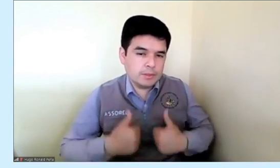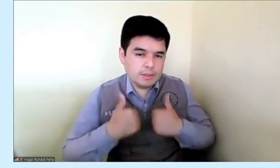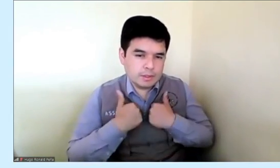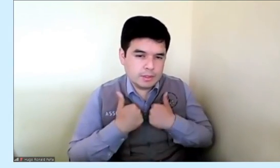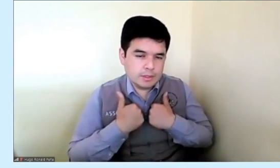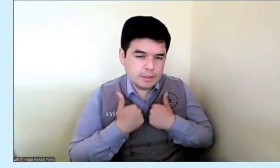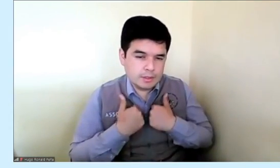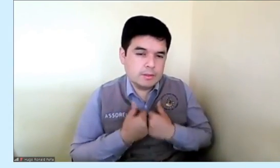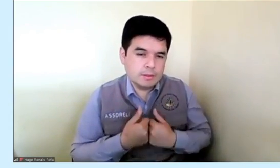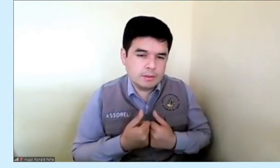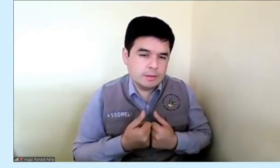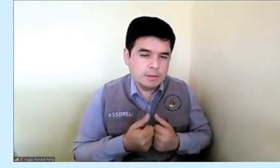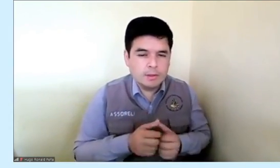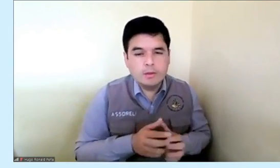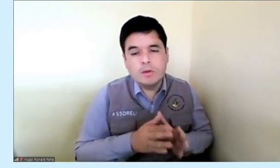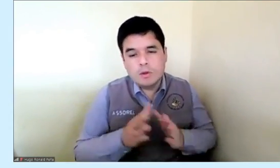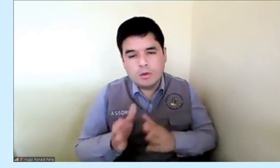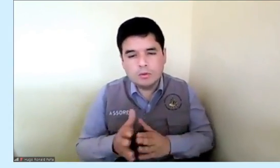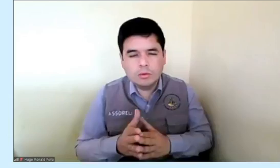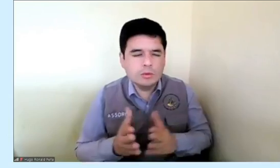vives? ¿Dónde vives?